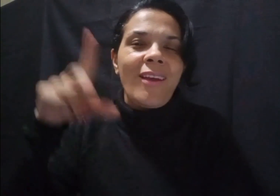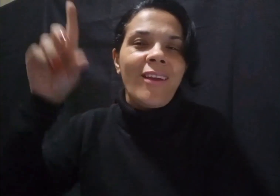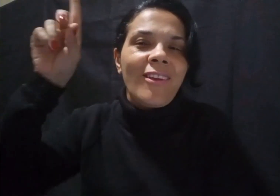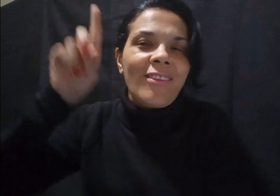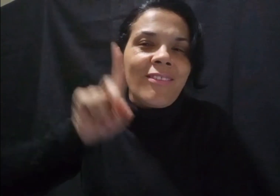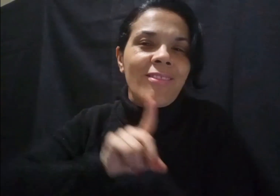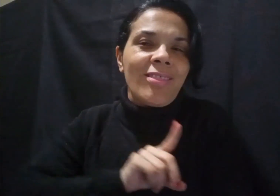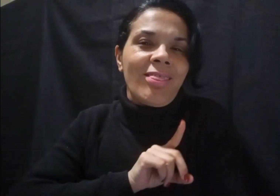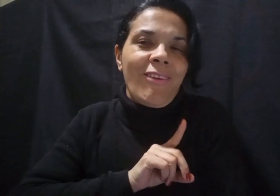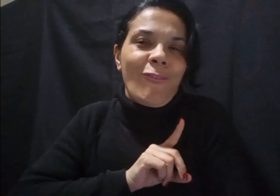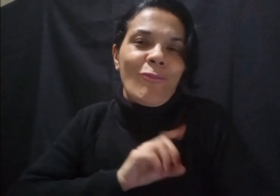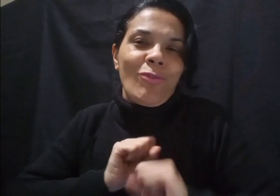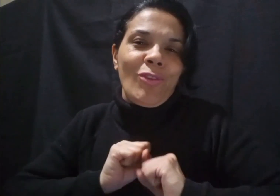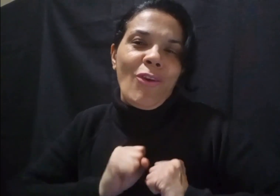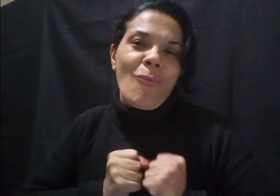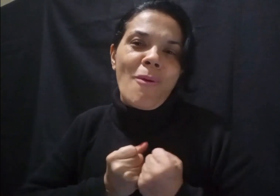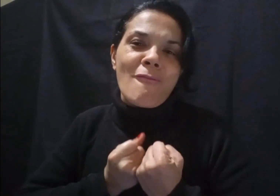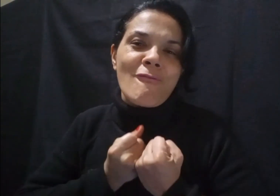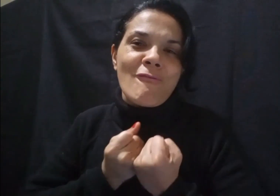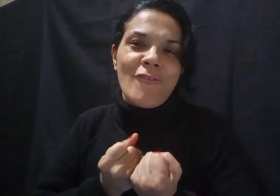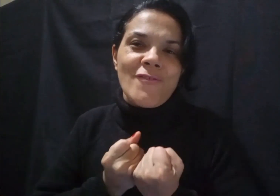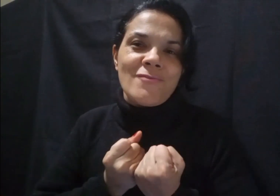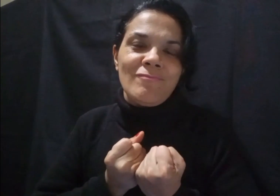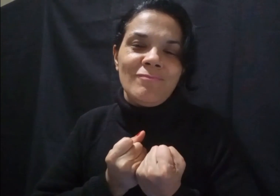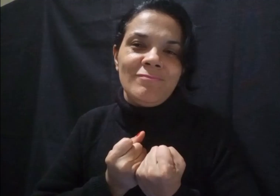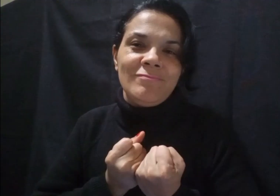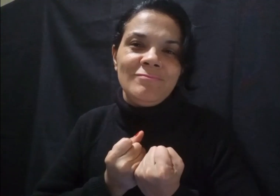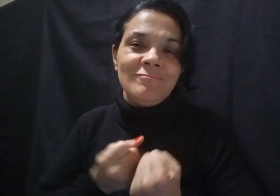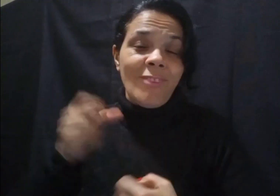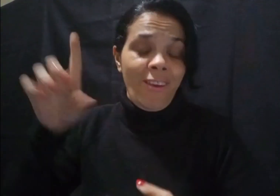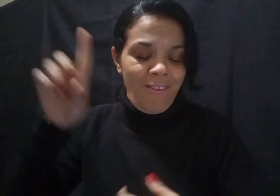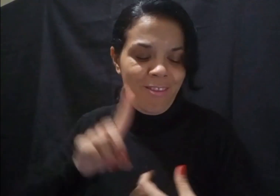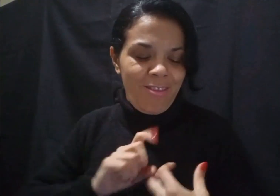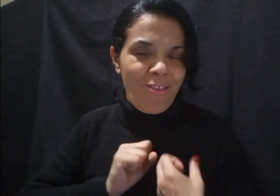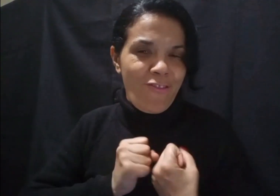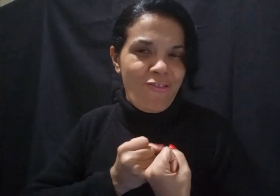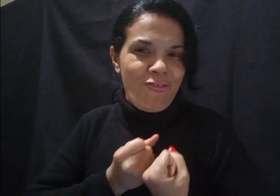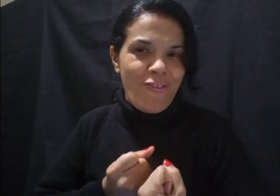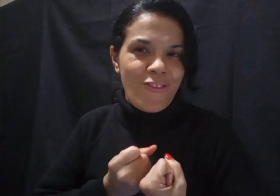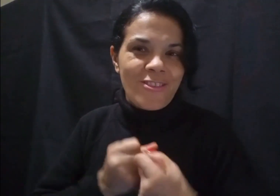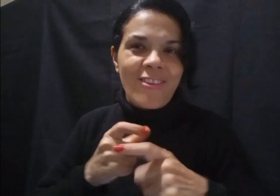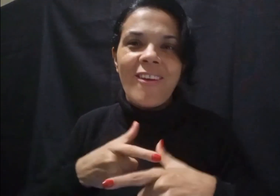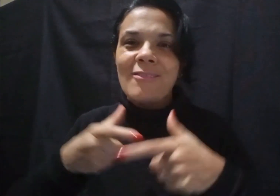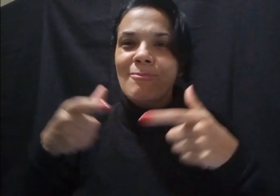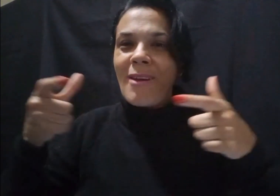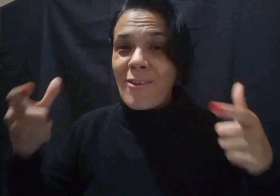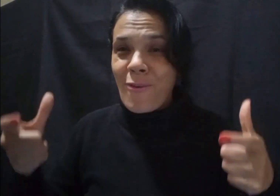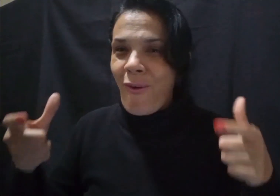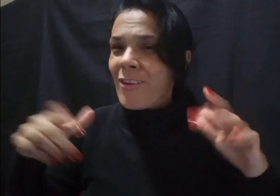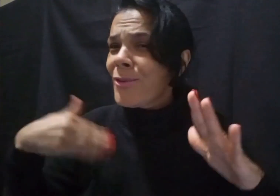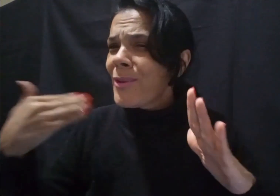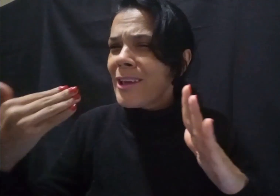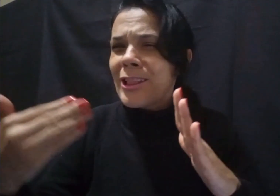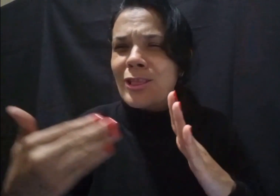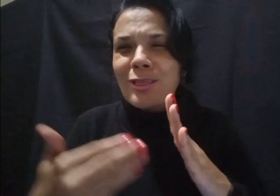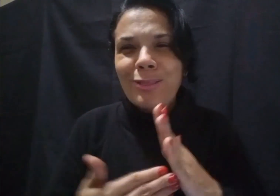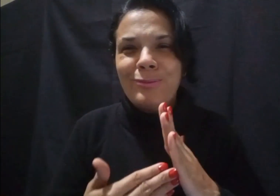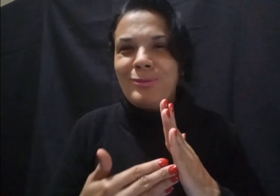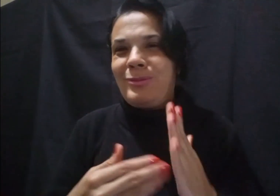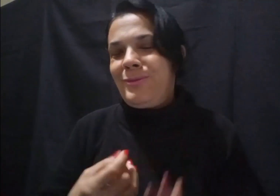existe uma centelha divina, uma força que vem de Deus. E essa força é maior do que